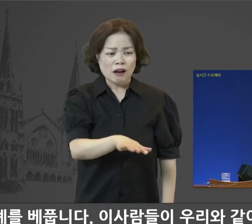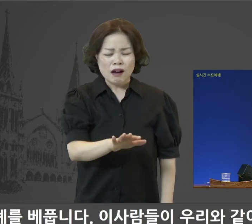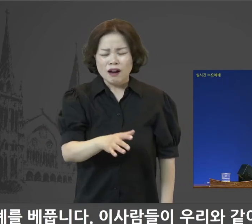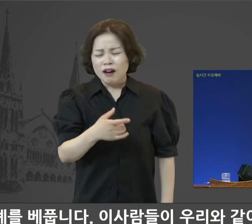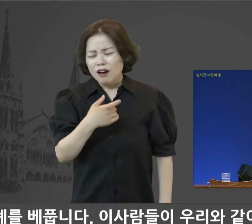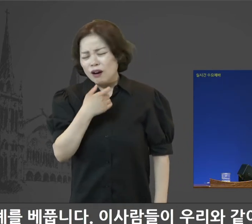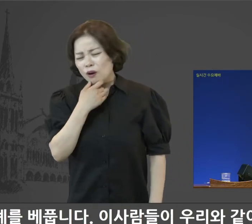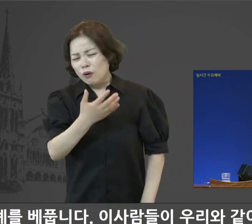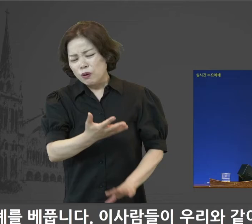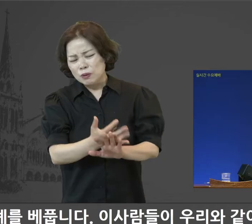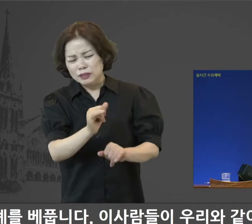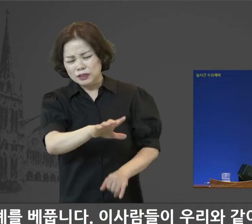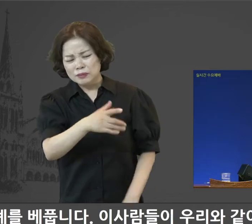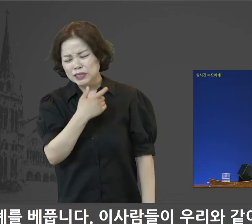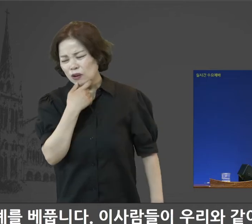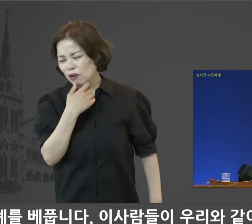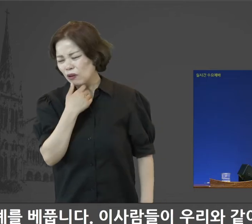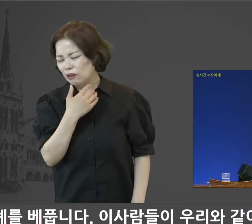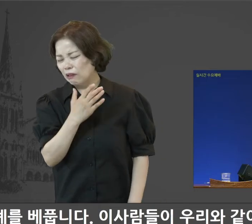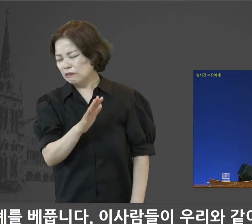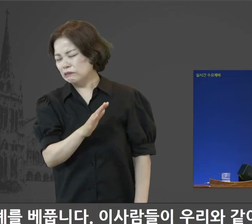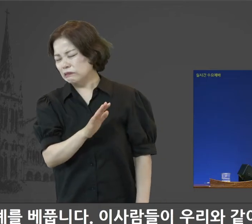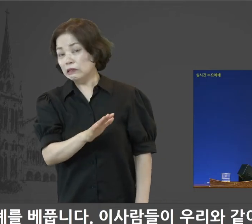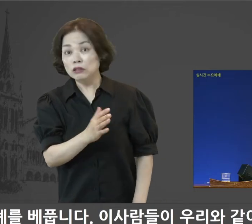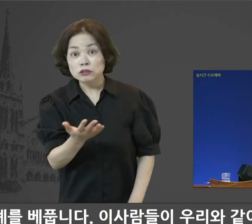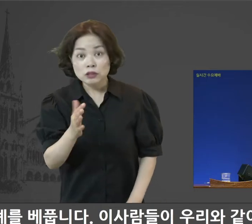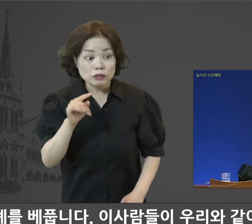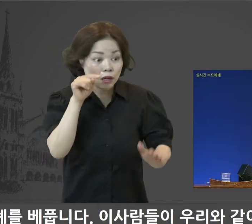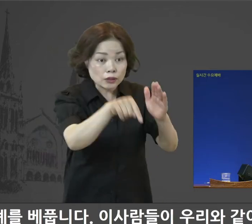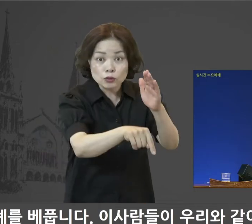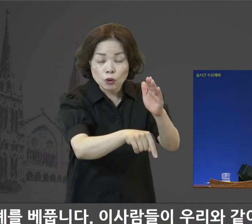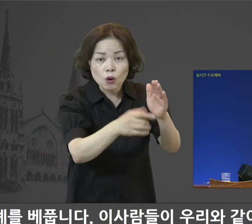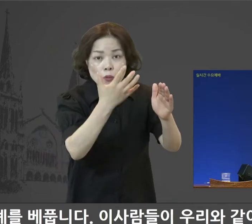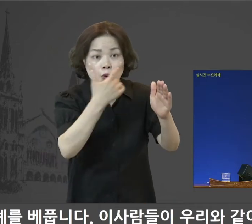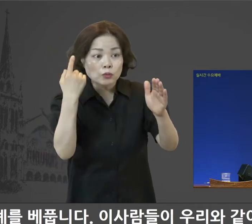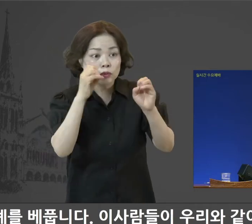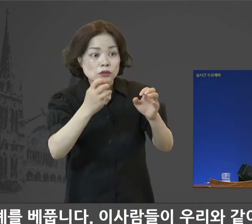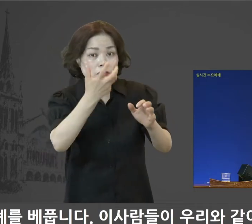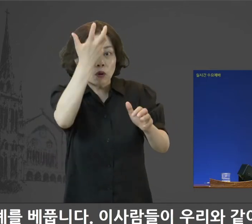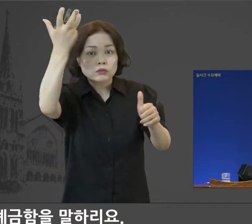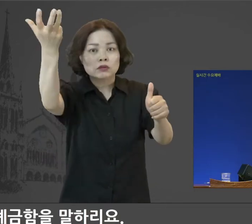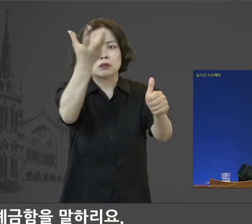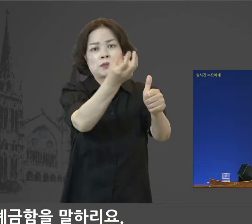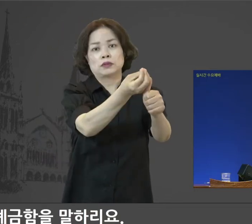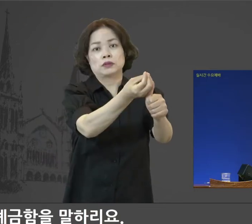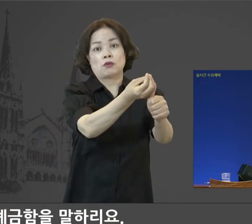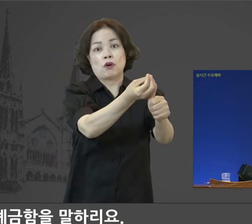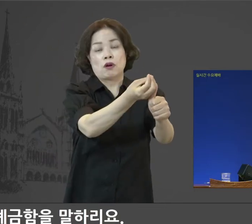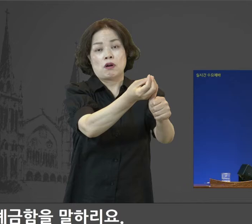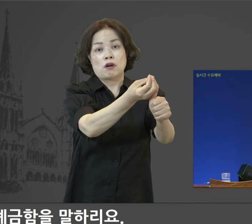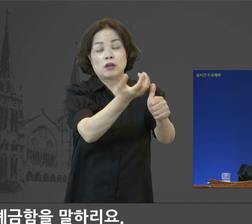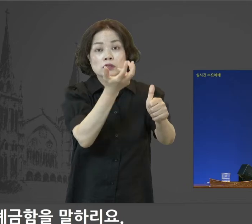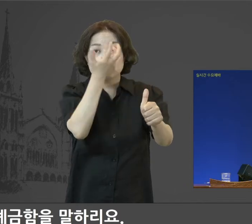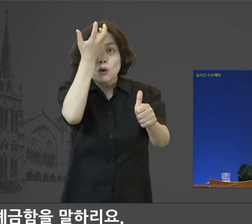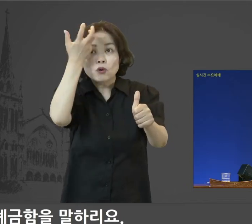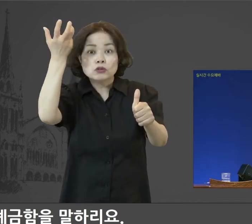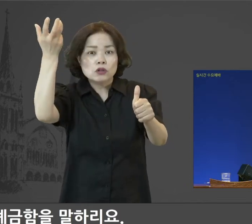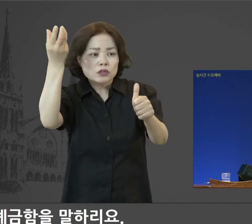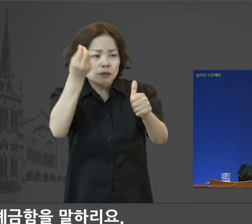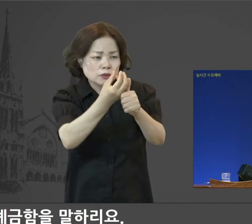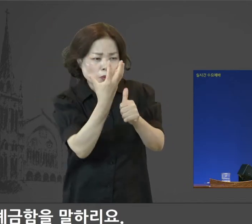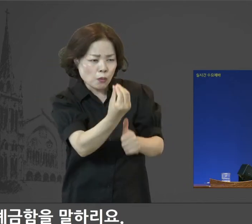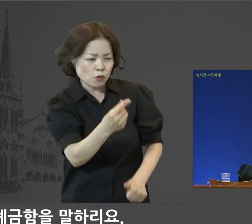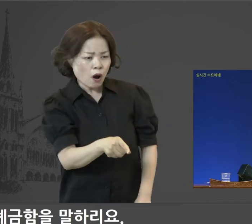싫었는데 이방 사람들이라서, 그런데 갔는데 복음을 전하니까 성령이 임하더라는 거죠. 그러니까 성령이 임하는 것을